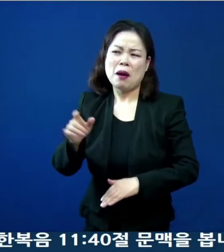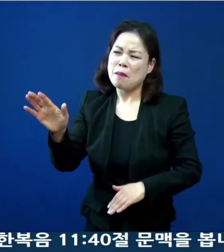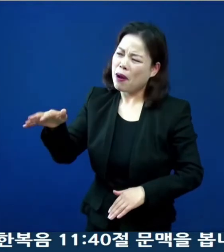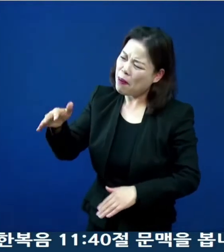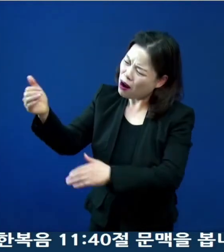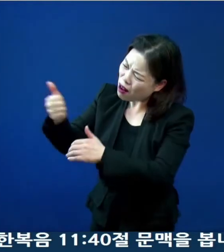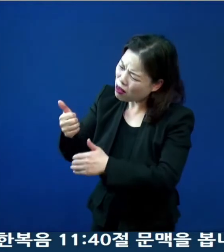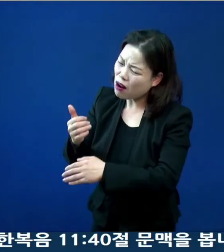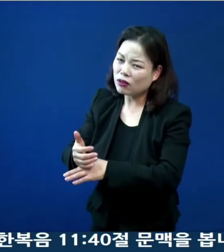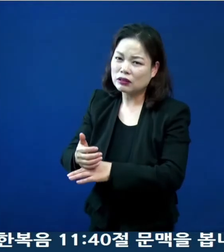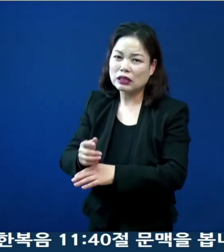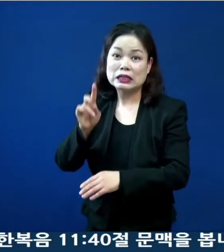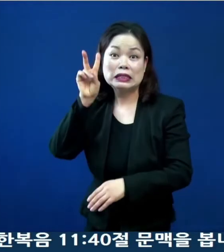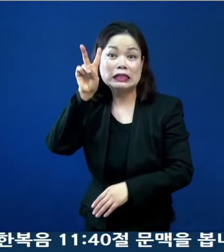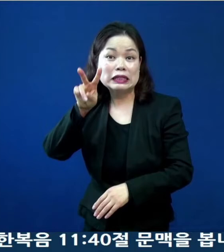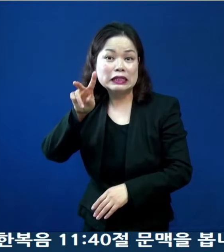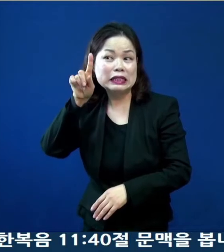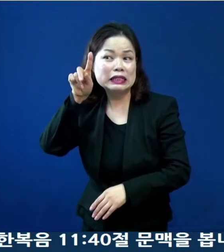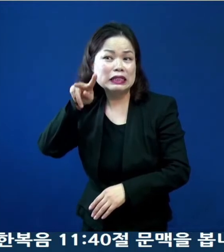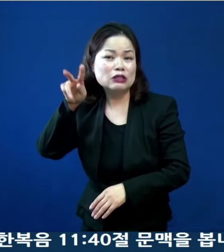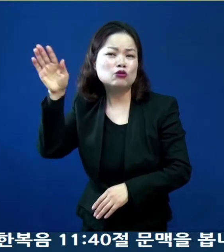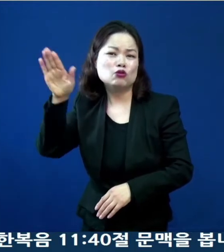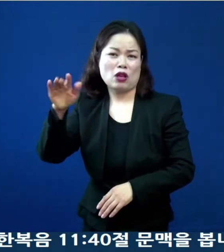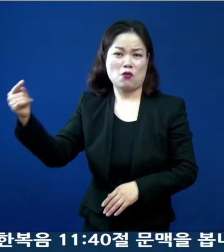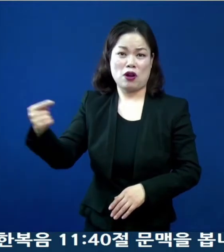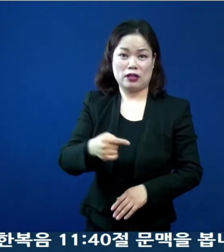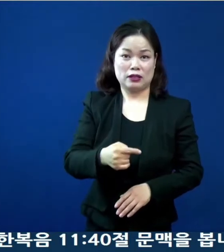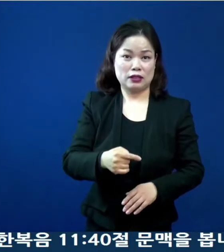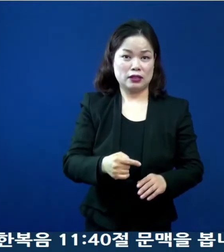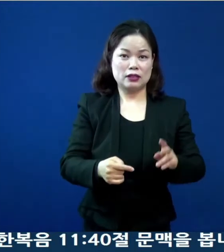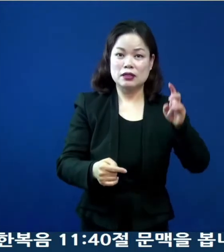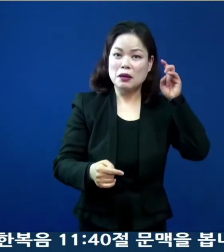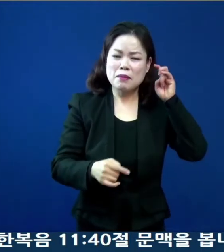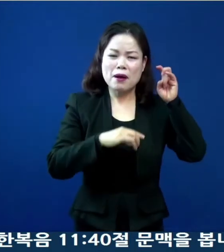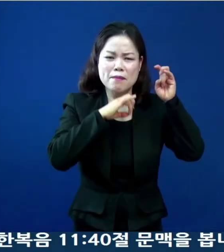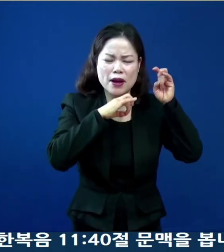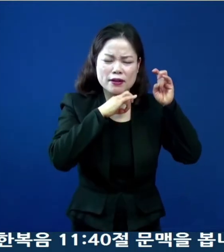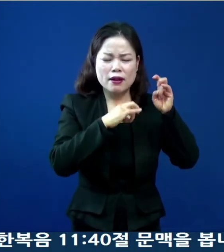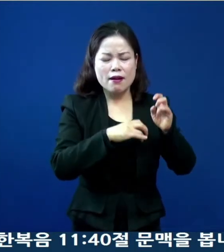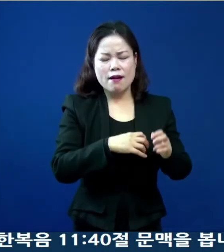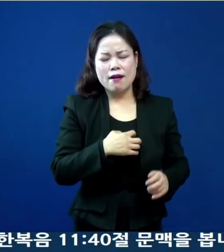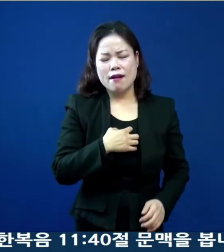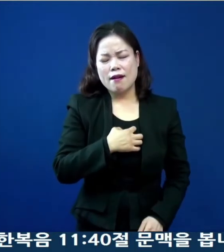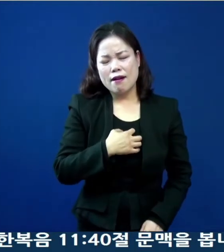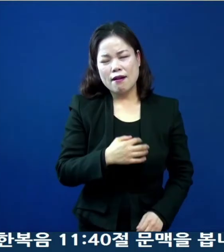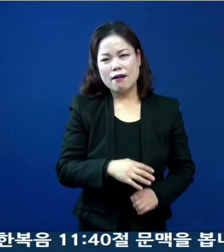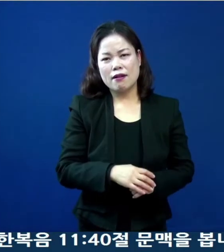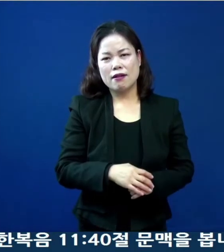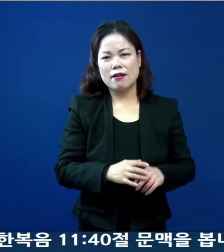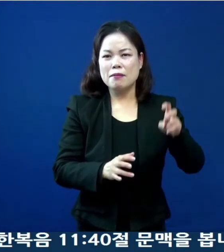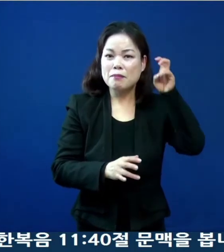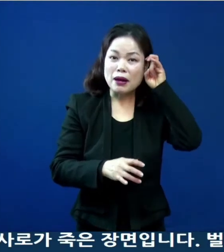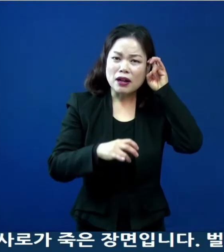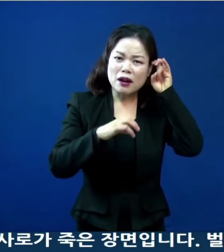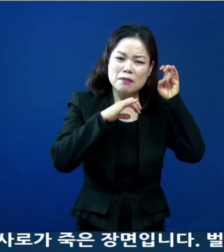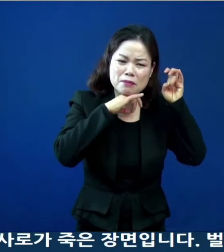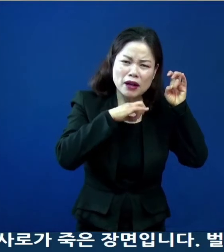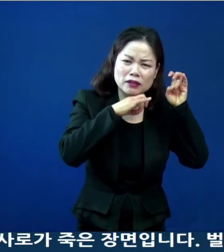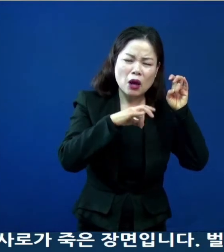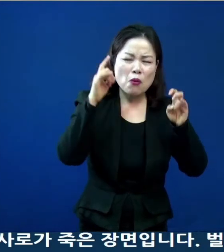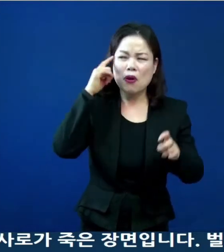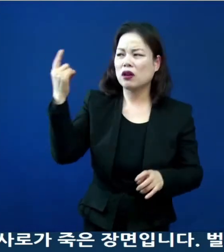와달라 그랬는데 이틀 더 있다가 오시게 되죠. 마리아와 마르다가 굉장히 속상했습니다. 마르다와 마리아가 왜